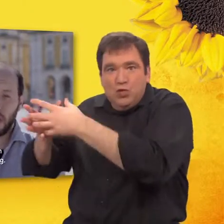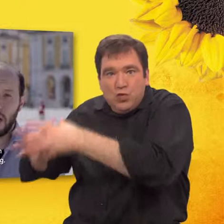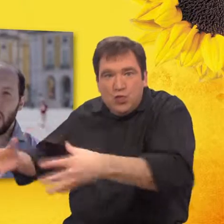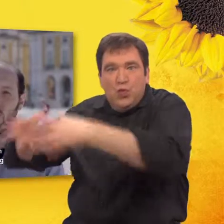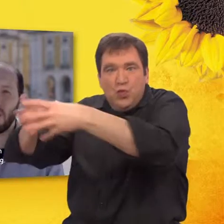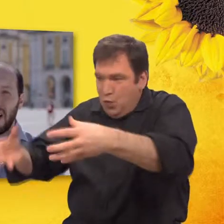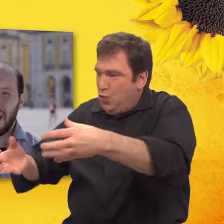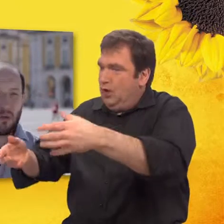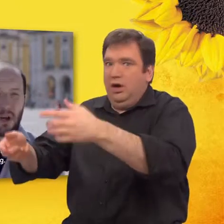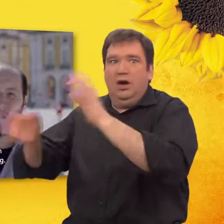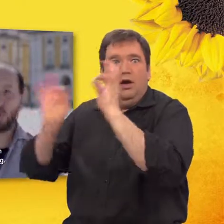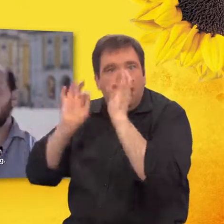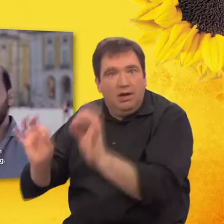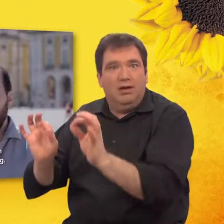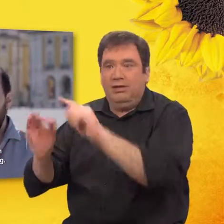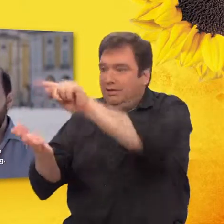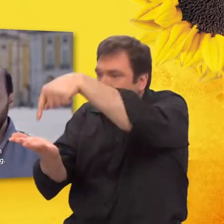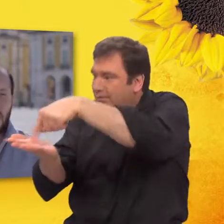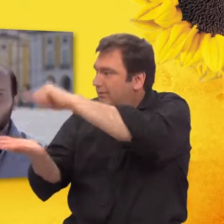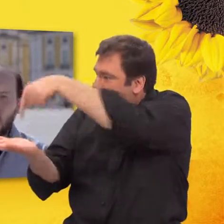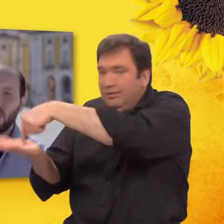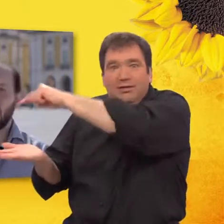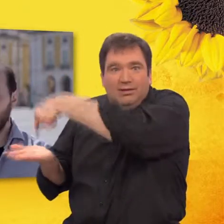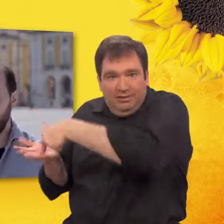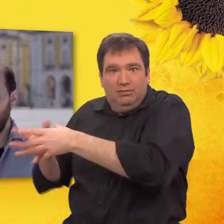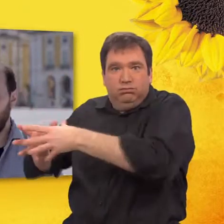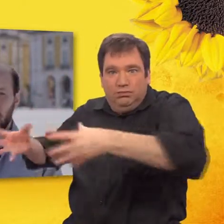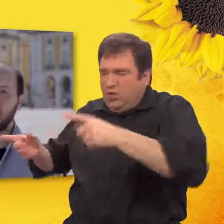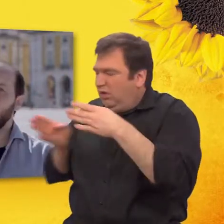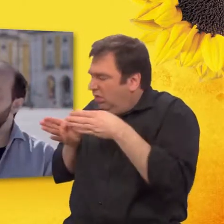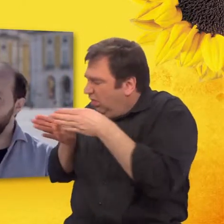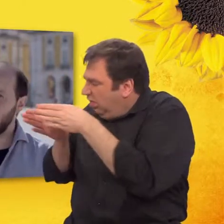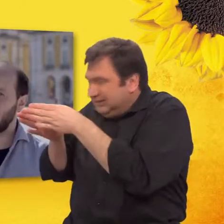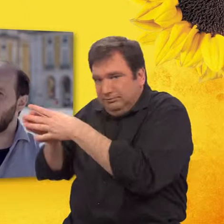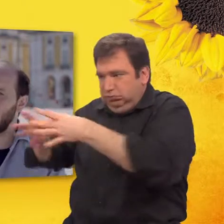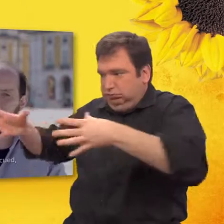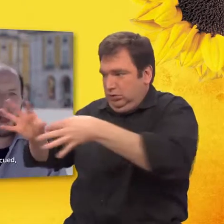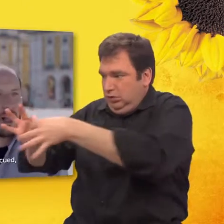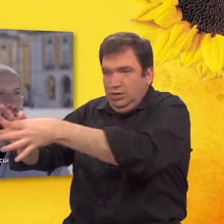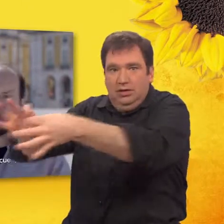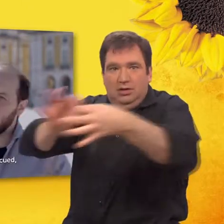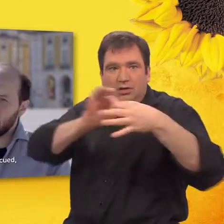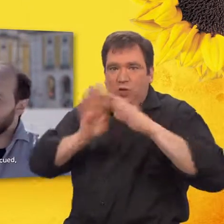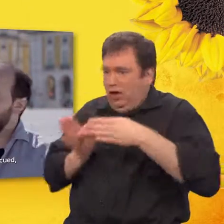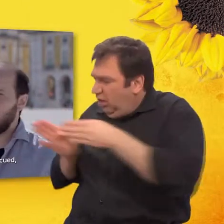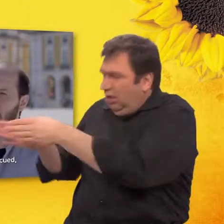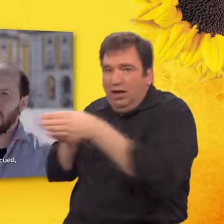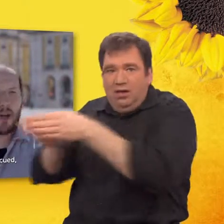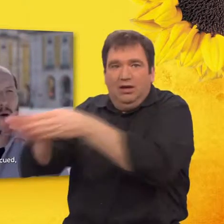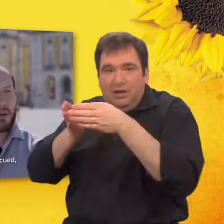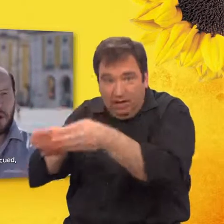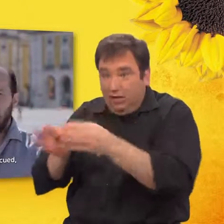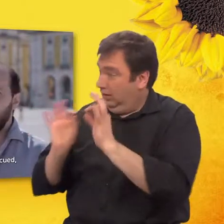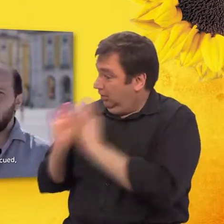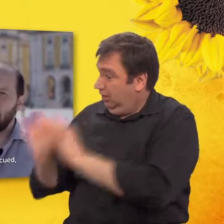ajudar a crescer do que torná-las o centro de qualquer coisa. Se elas forem o centro de qualquer coisa, se elas não forem um beco sem saída, não precisam que lhes emprestem